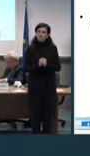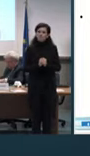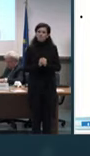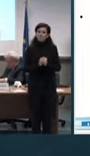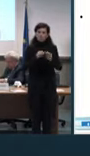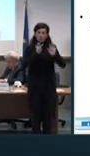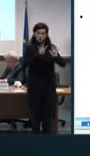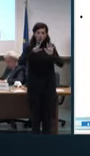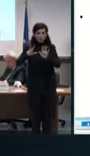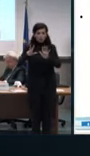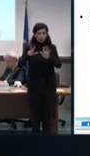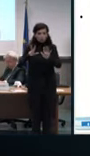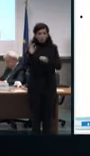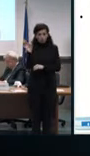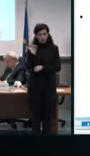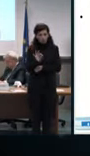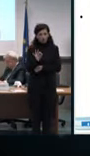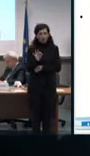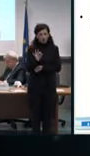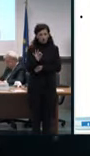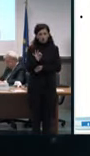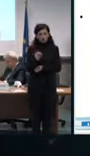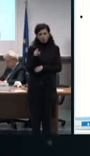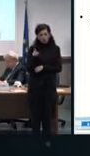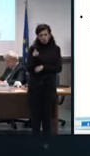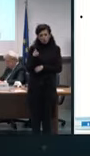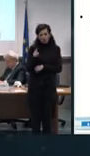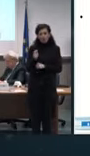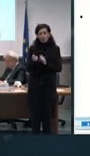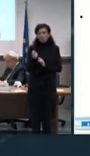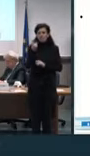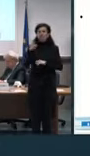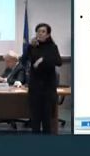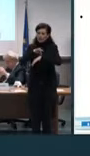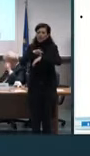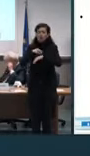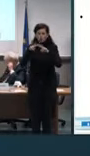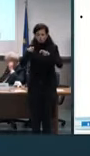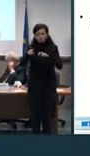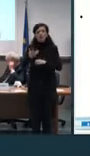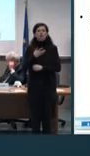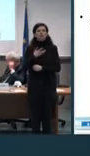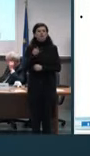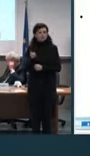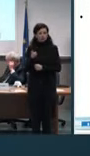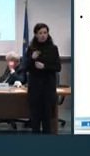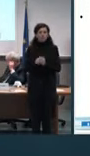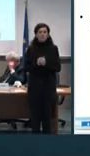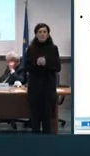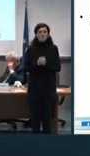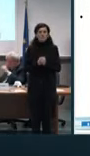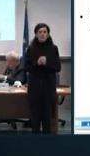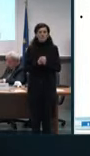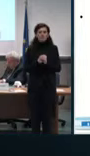98 per cento sostanzialmente era portatore di una patologia i dati numerici non sono discrepanti rispetto vi